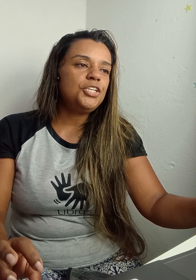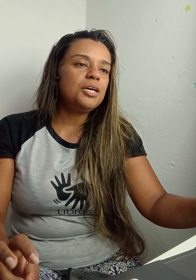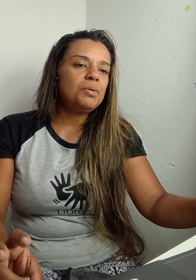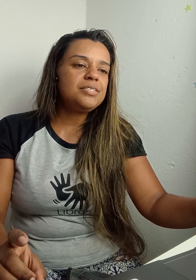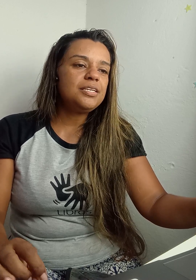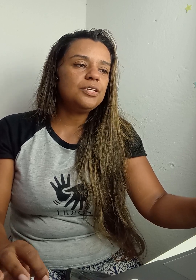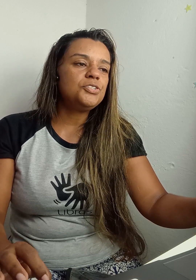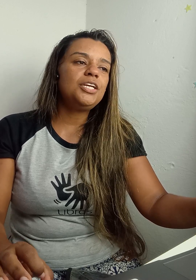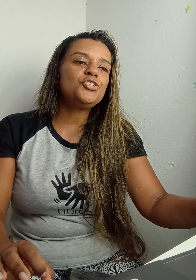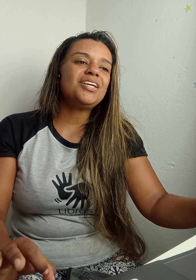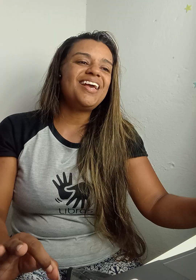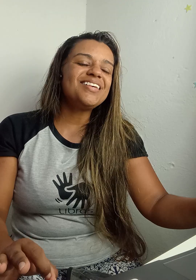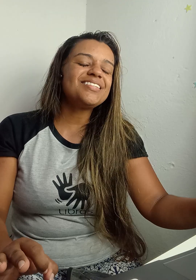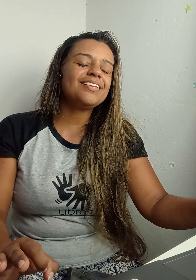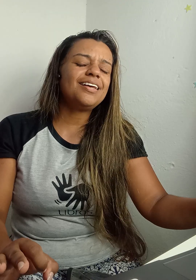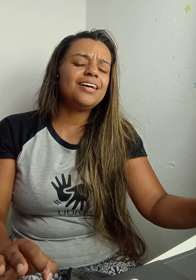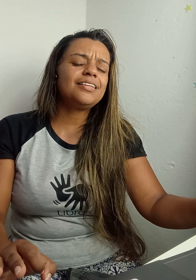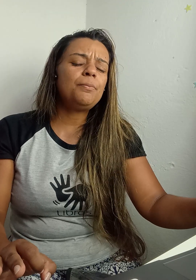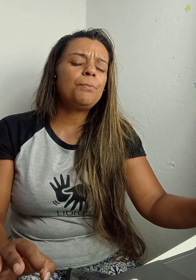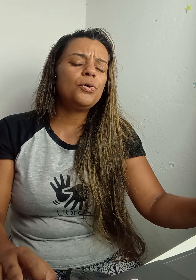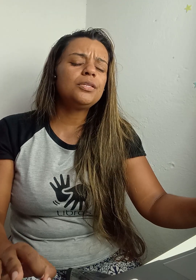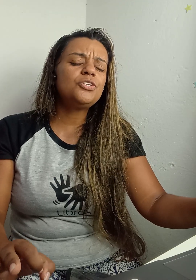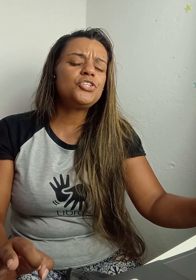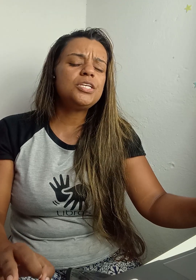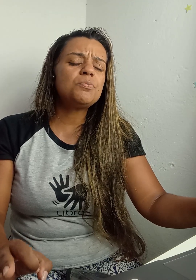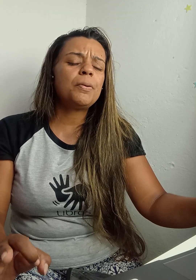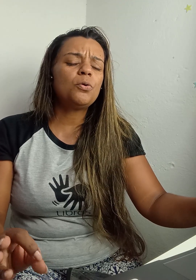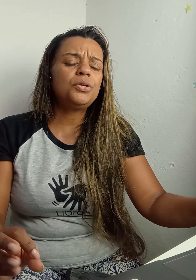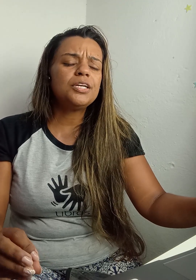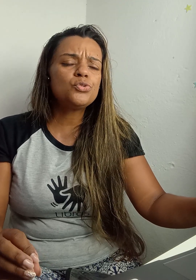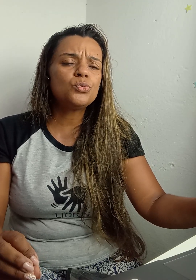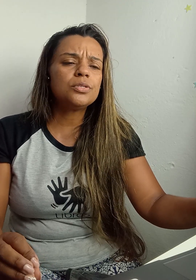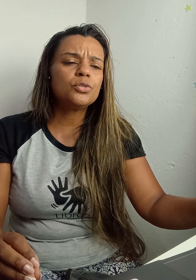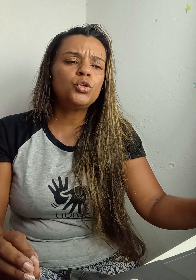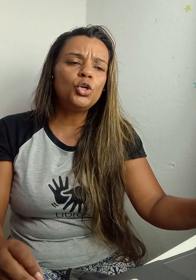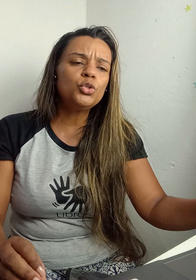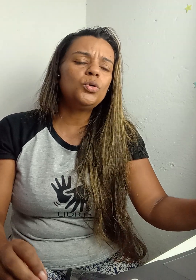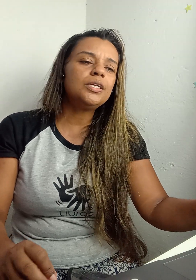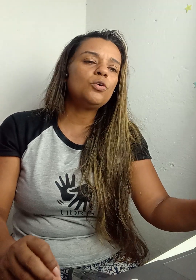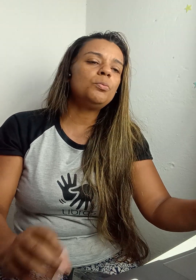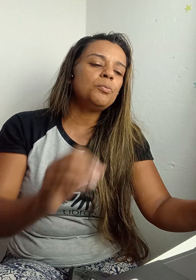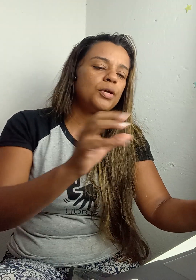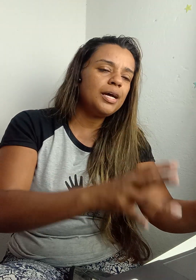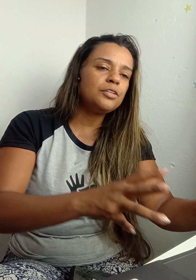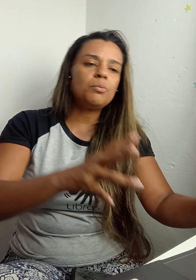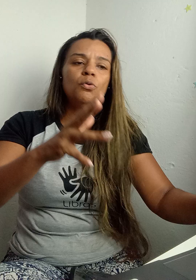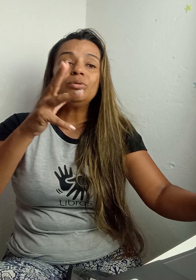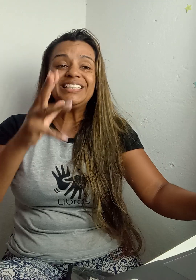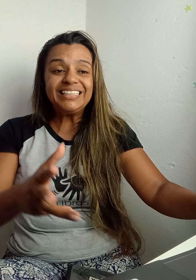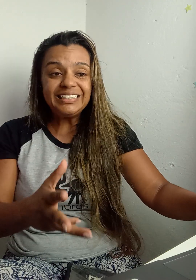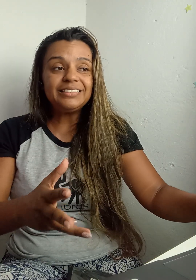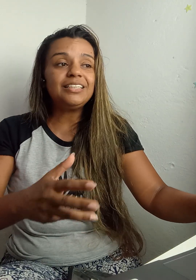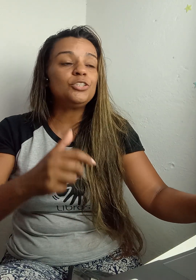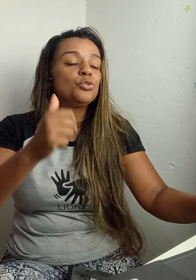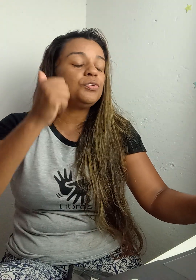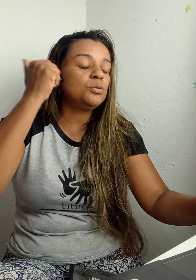Dia, mês e ano. Gente, essa data é importantíssima para a comunidade surda. Todo ano é comemorada, é uma conquista. Eles sofreram